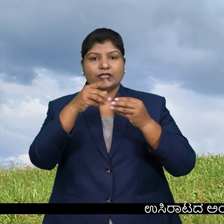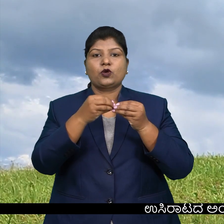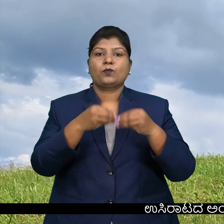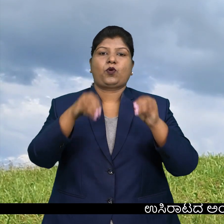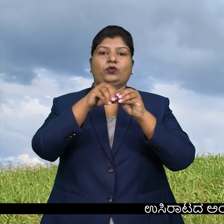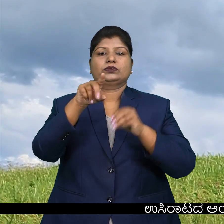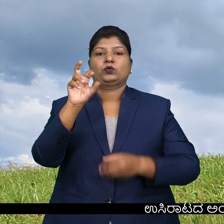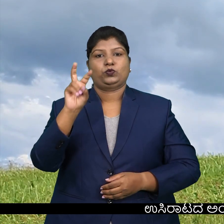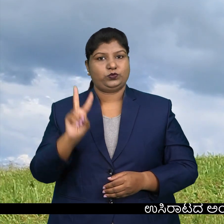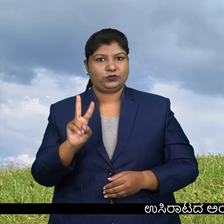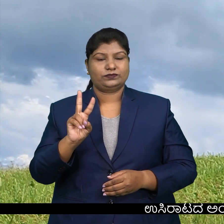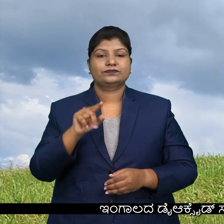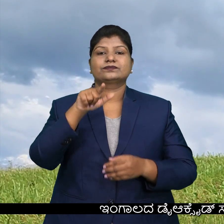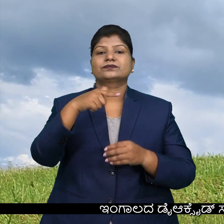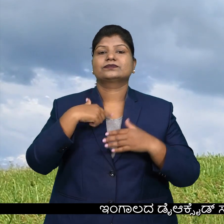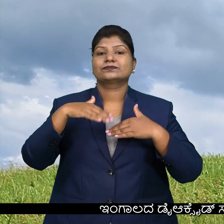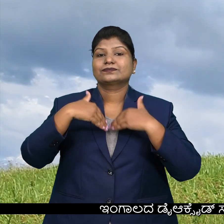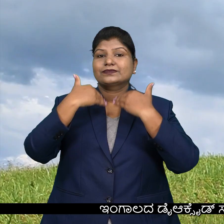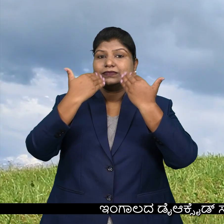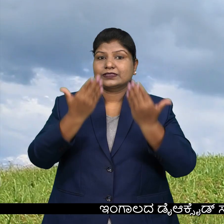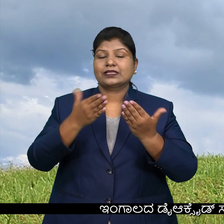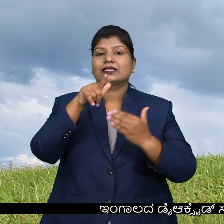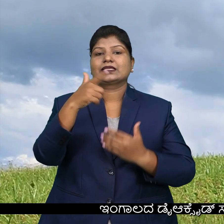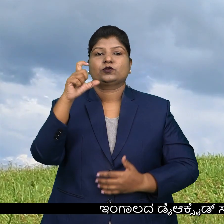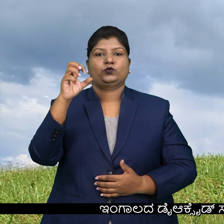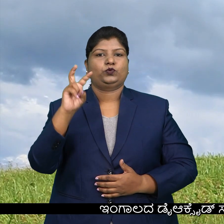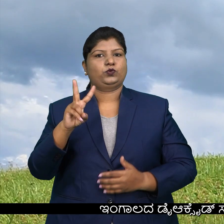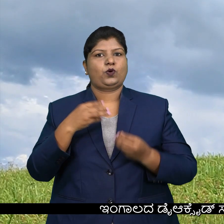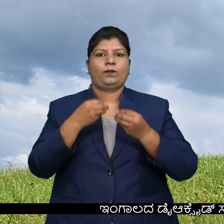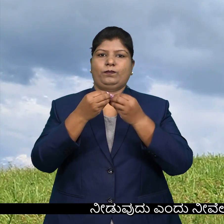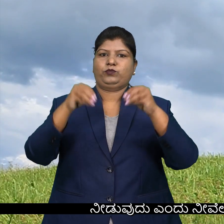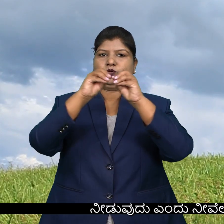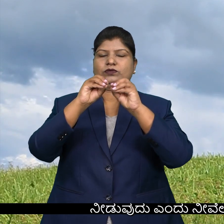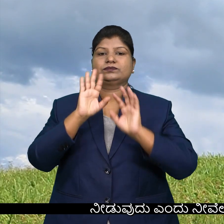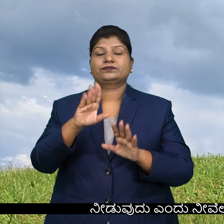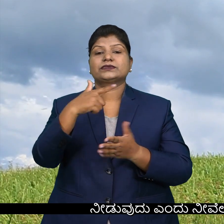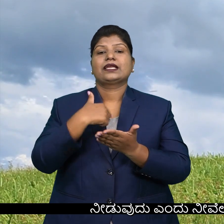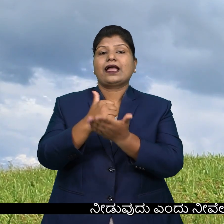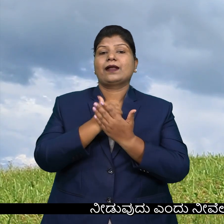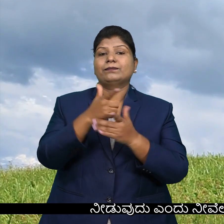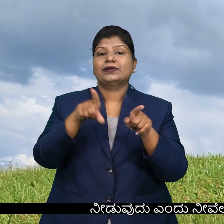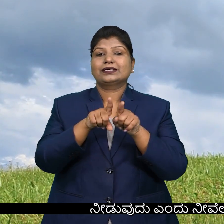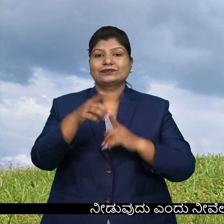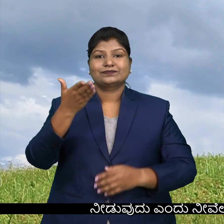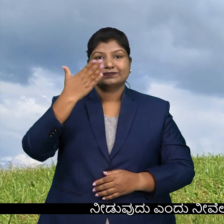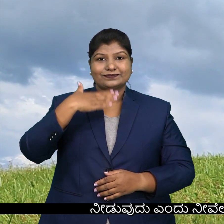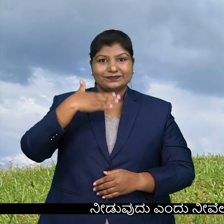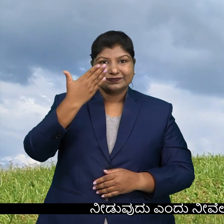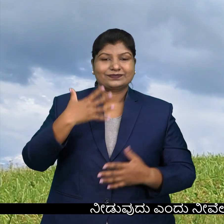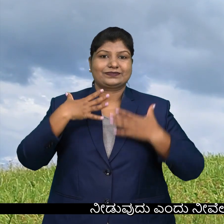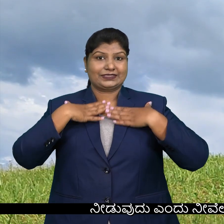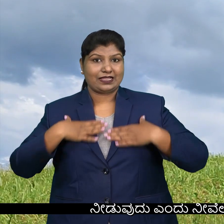ಉಸಿರಾಟದ ಅಂಗಗಳ ಸಹಾಯದಿಂದ ಇಂಗಾಲದ ಡೈಆಕ್ಸೈಡ್ ಸಮೃದ್ಧವಾಗಿರುವ ಗಾಳಿಯನ್ನು ನೀಡುವುದು ಎಂದು ನೀವೆಲ್ಲರೂ ಅರ್ಥ